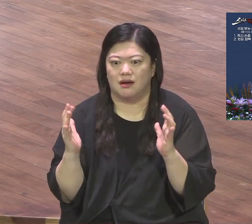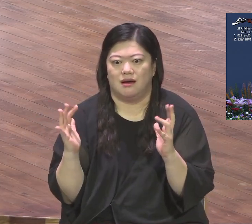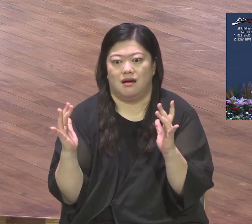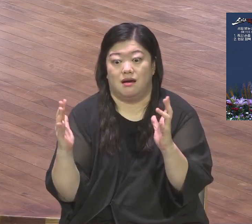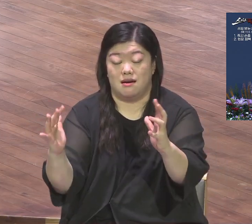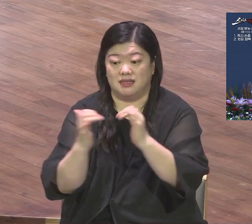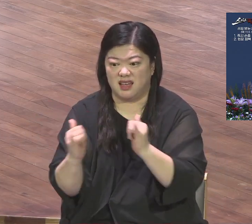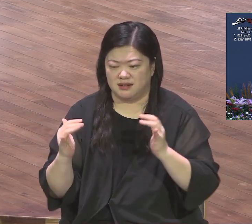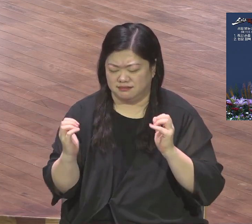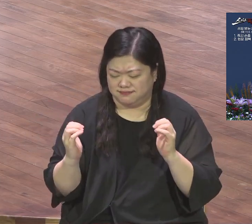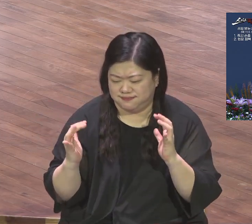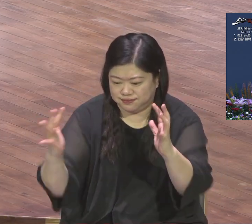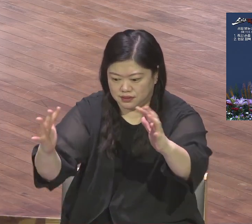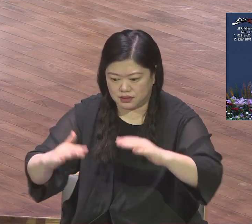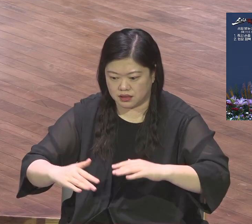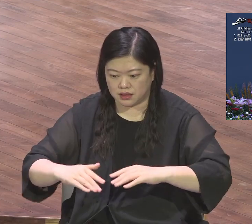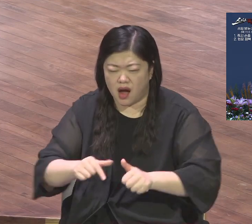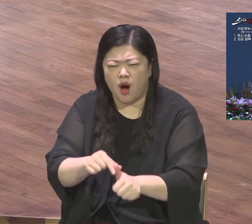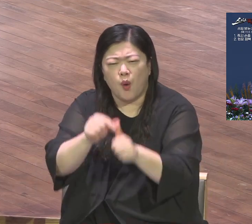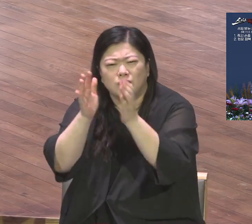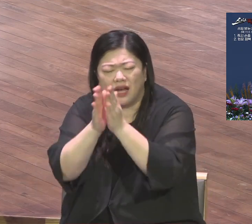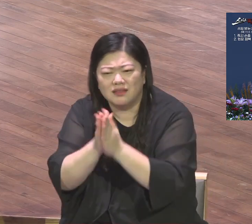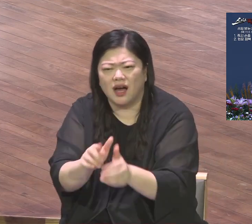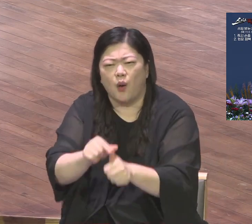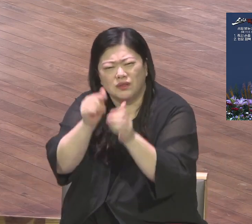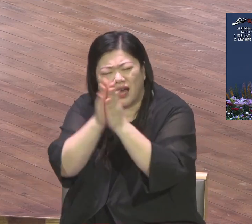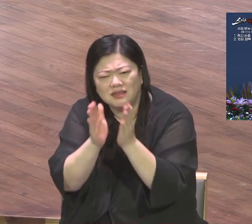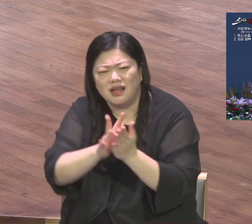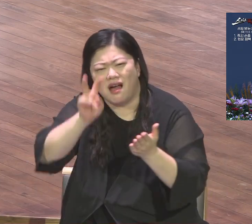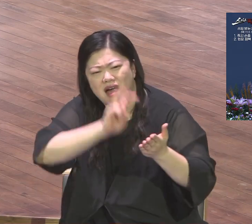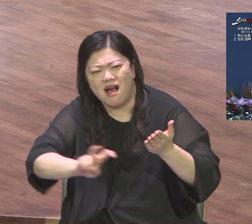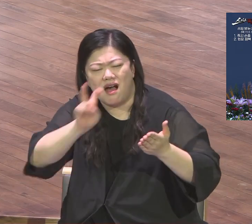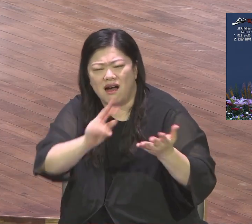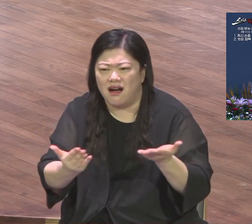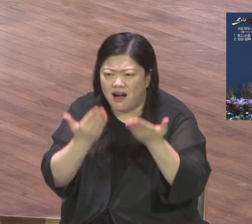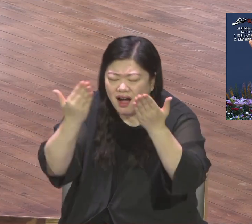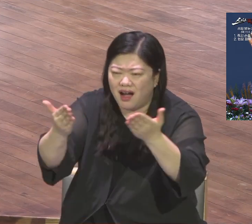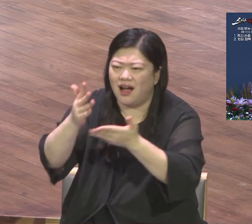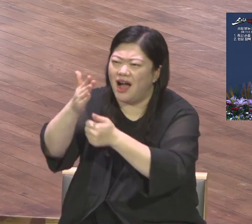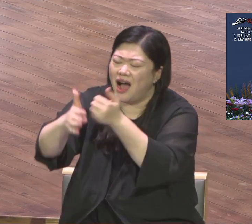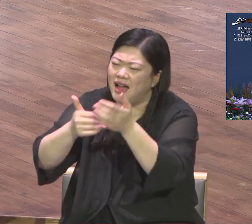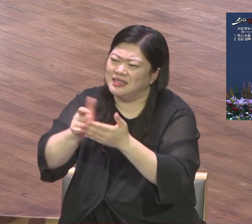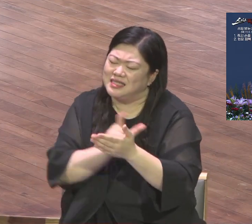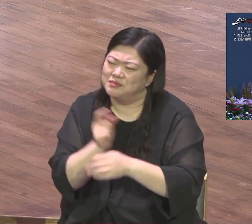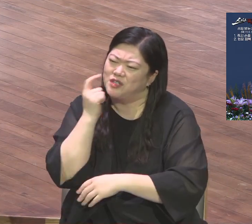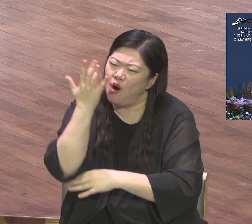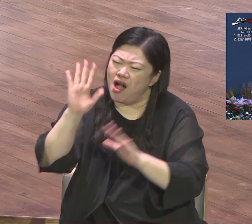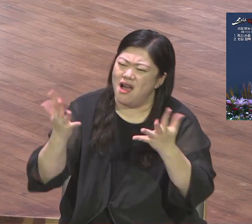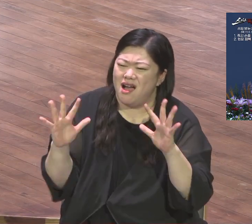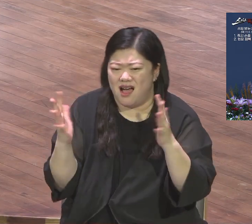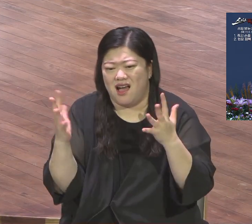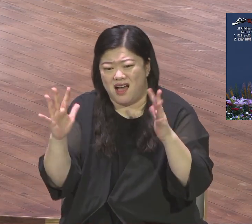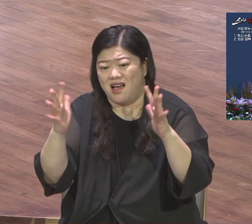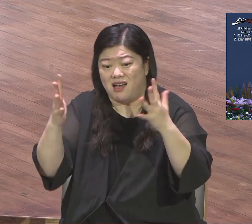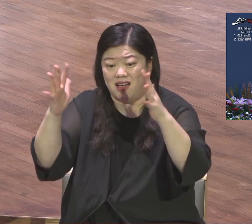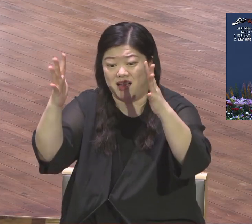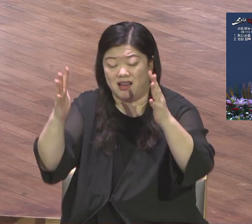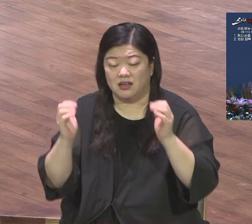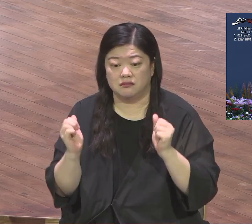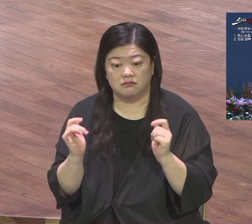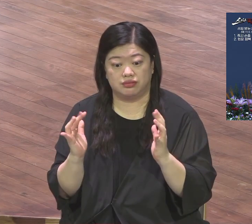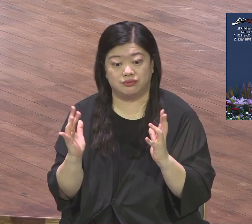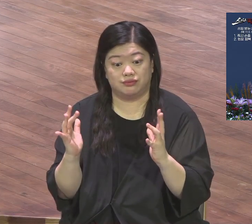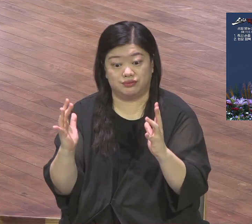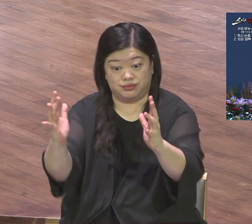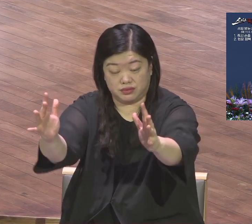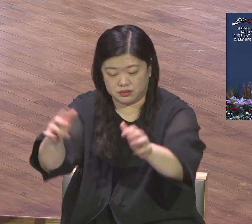앞에서 뒤에서 따라 무리들이 호산나 찬송하려다 주의 이름을 오시니여 막 소리 지르면서 막